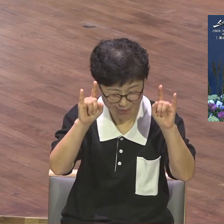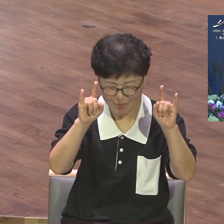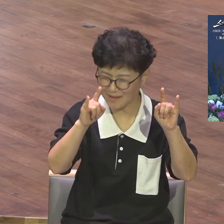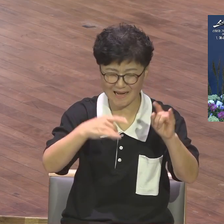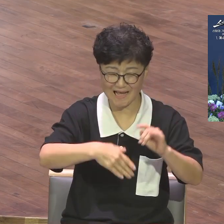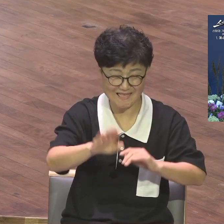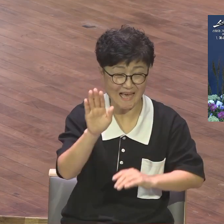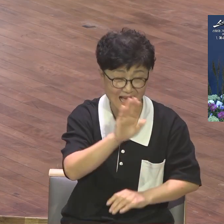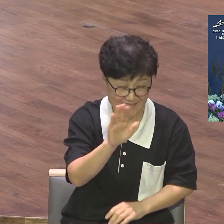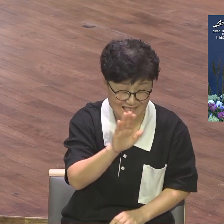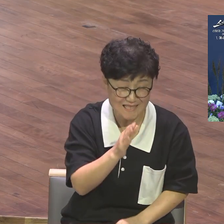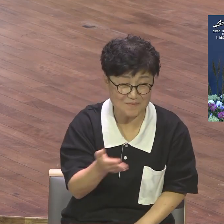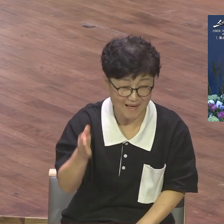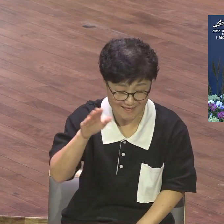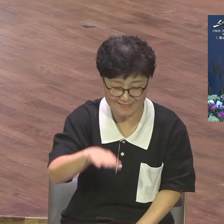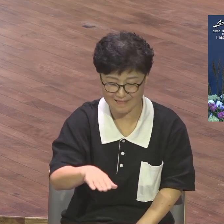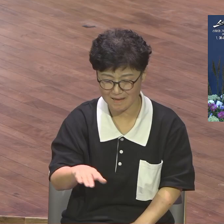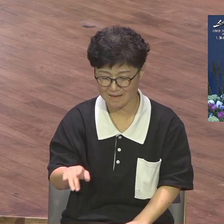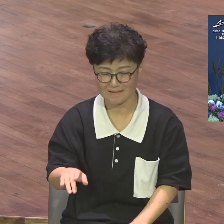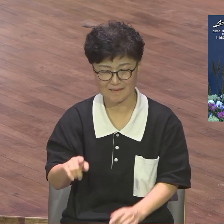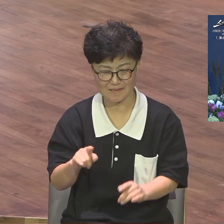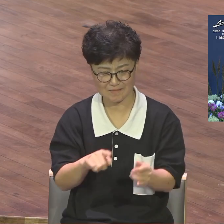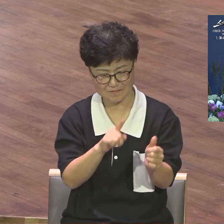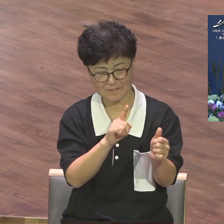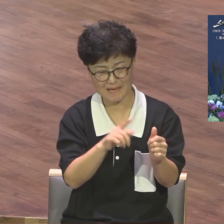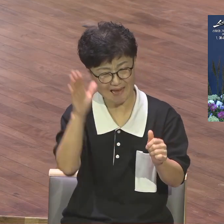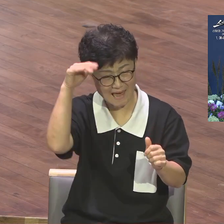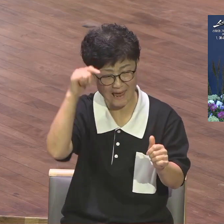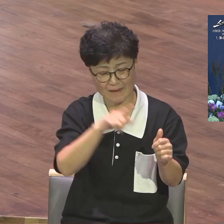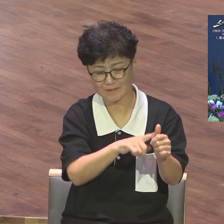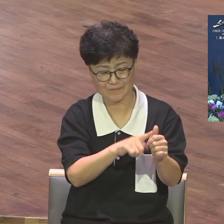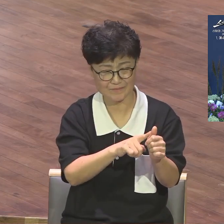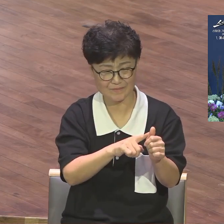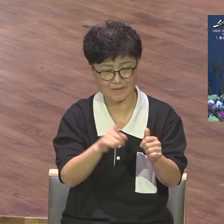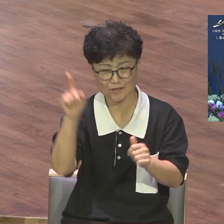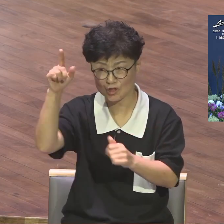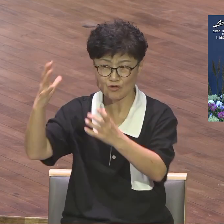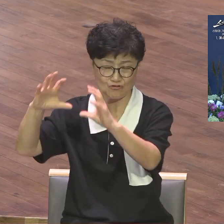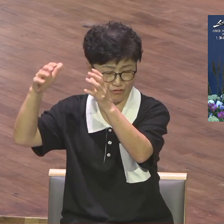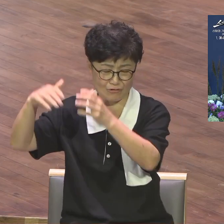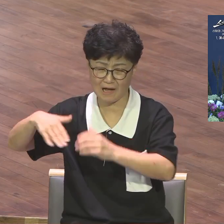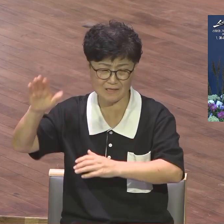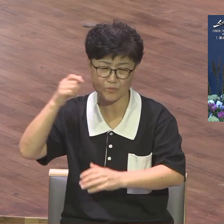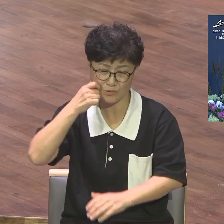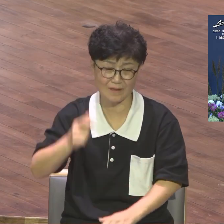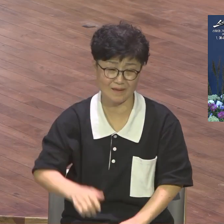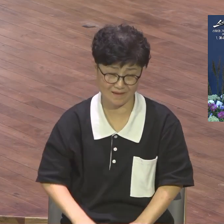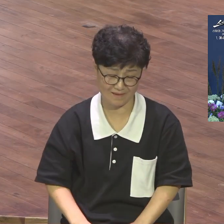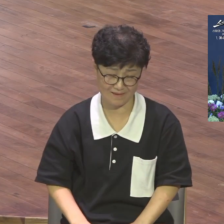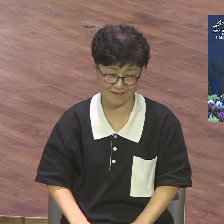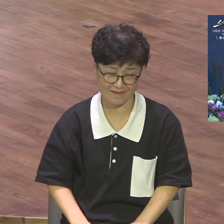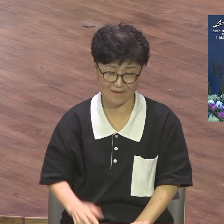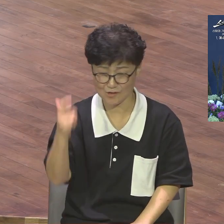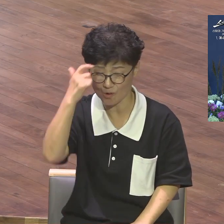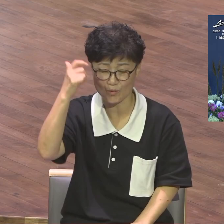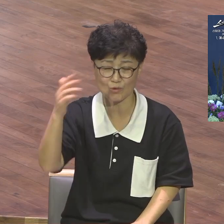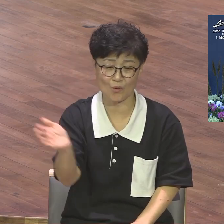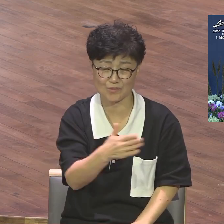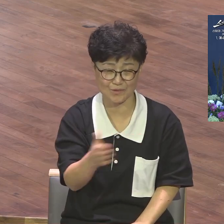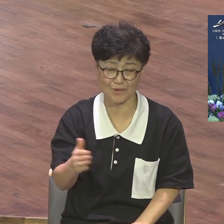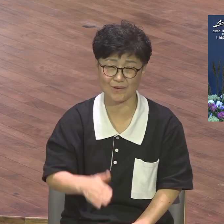바랍니다. 예, 그런 이야기 있어요. 아니 노아의 방주에 동물 다 태우지 않았냐, 정결한 짐승 부정한 짐승 다 태우지